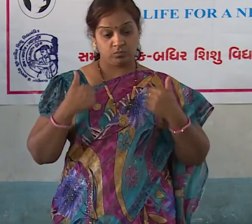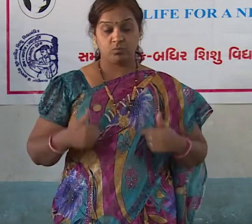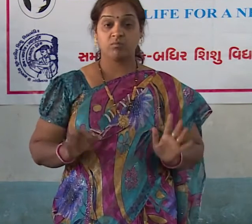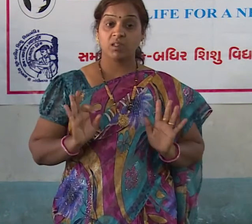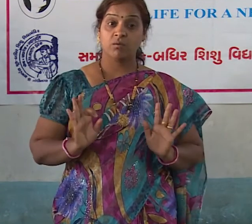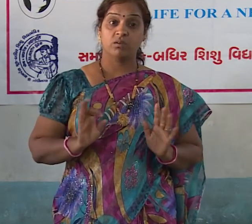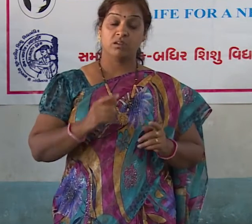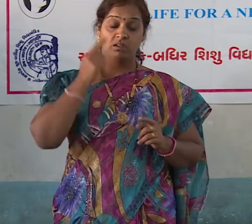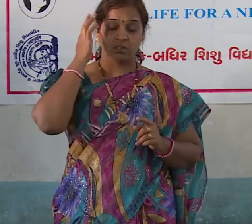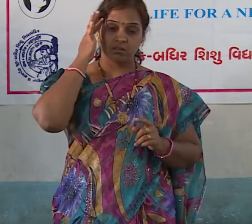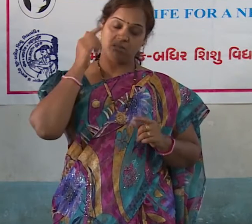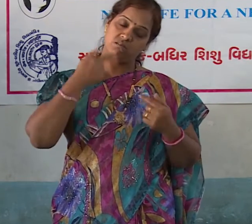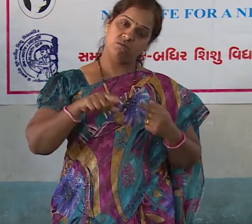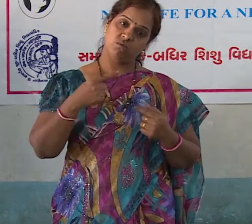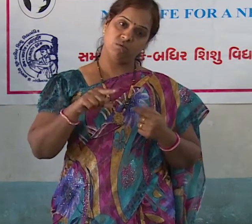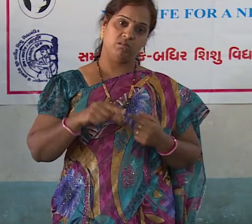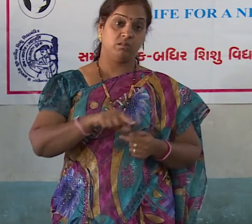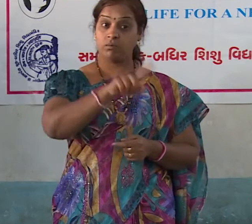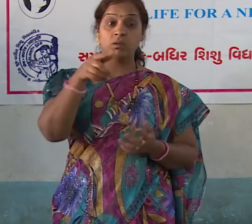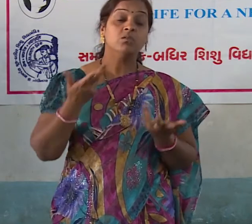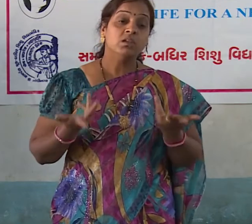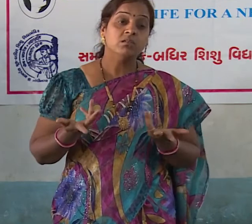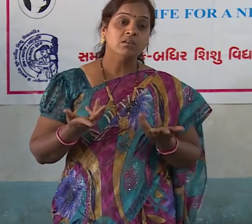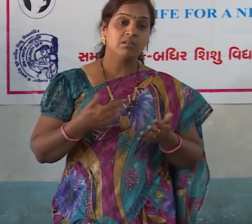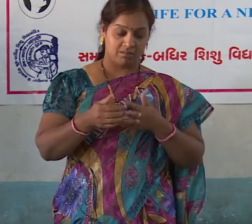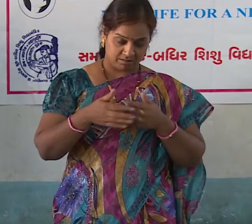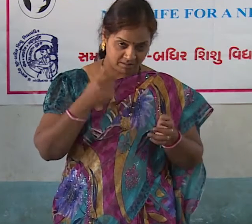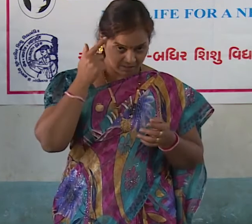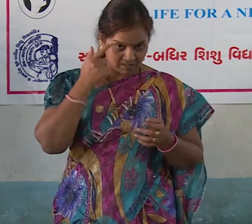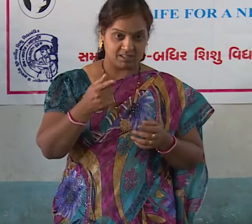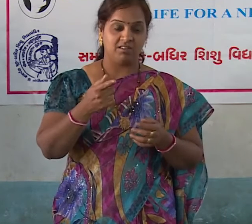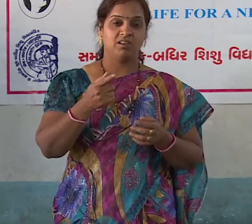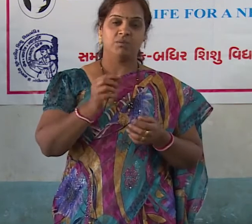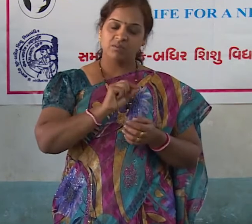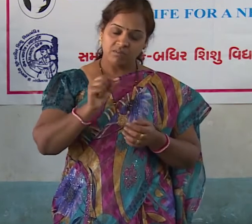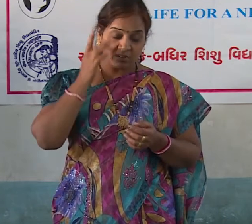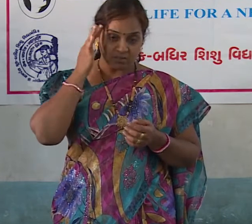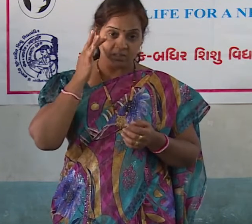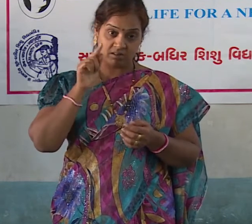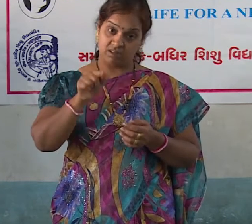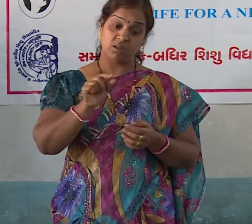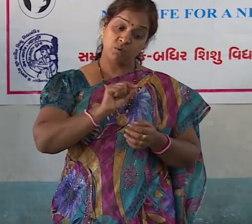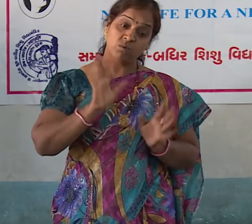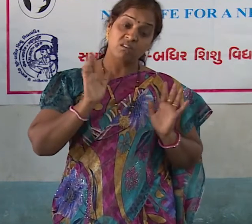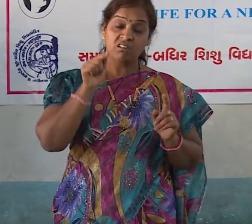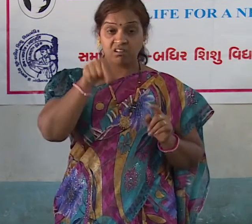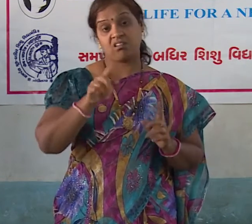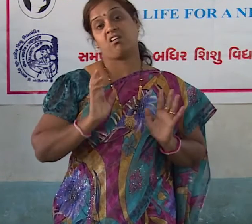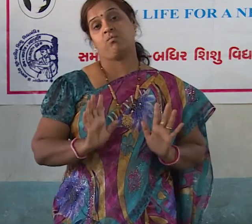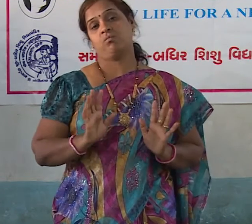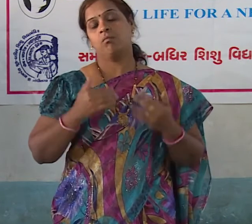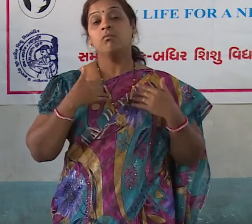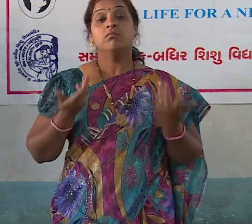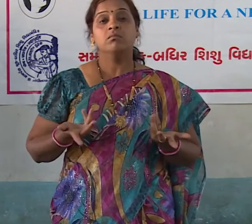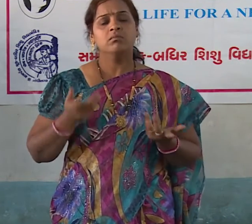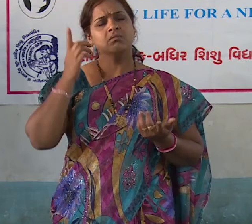जाएंगे, दूसरे को तो परमिशन लेनी पड़ेगी। बताया कि उसने जिसको अपना बनाया था वो अपने आप उसके पास आ